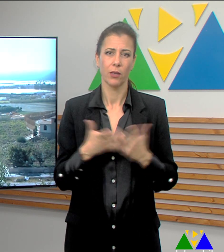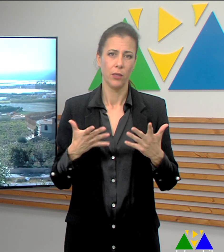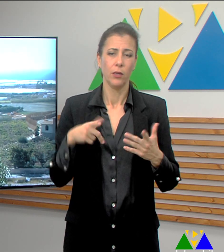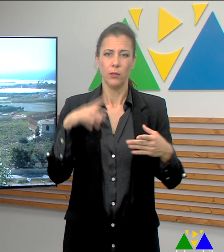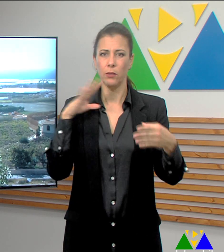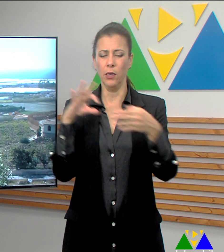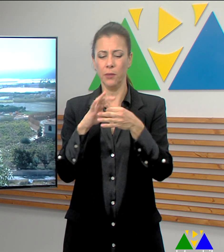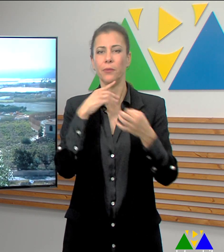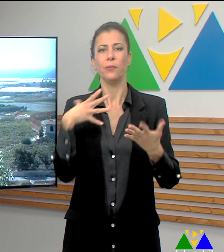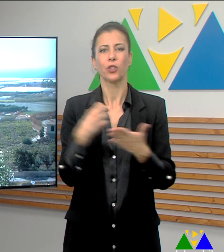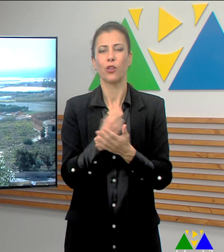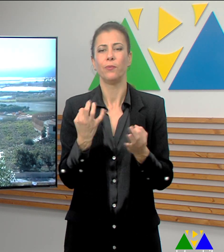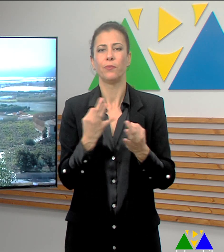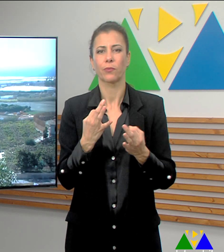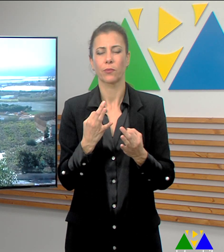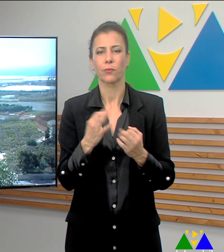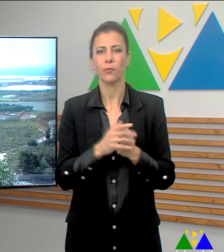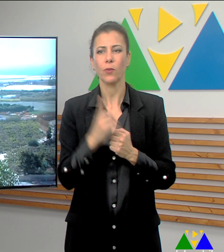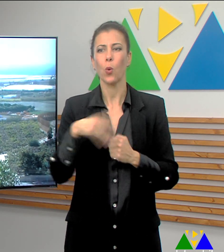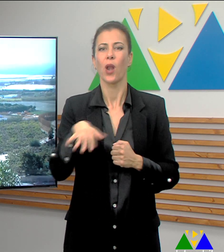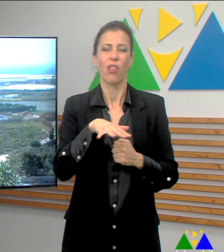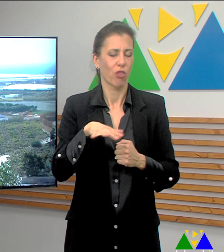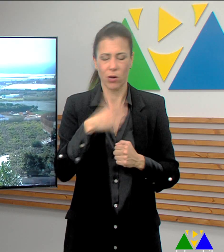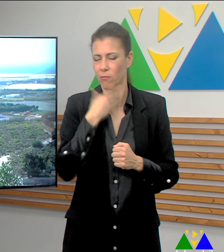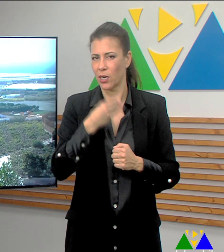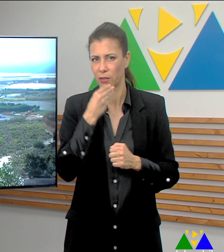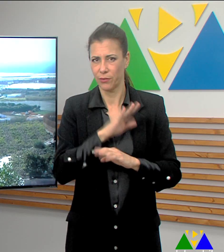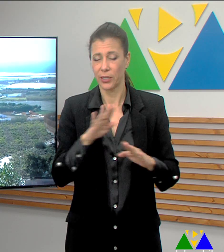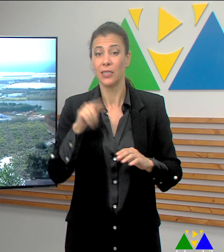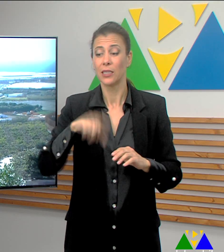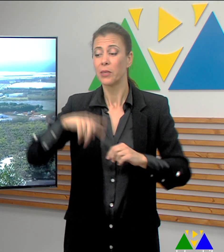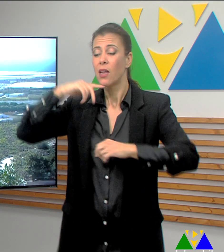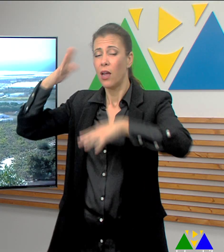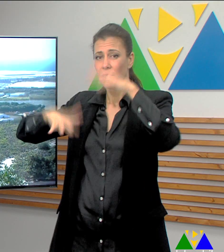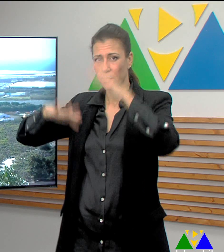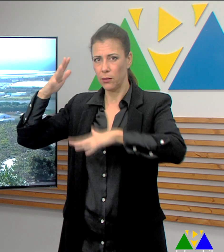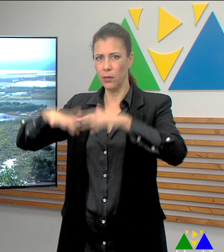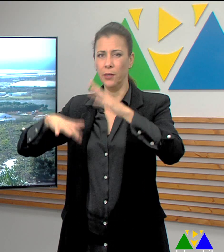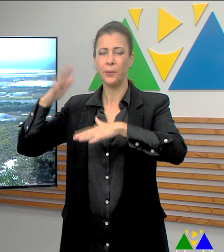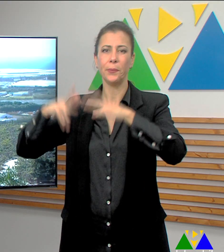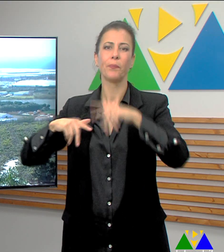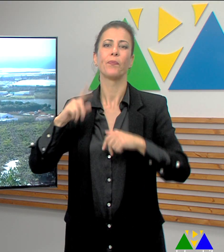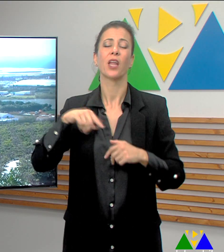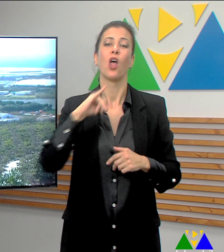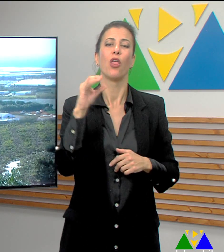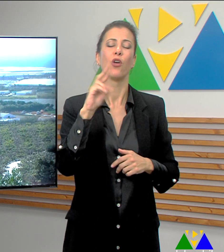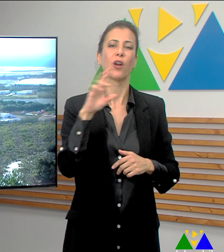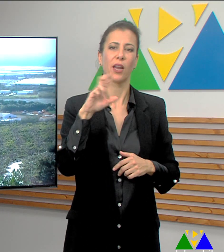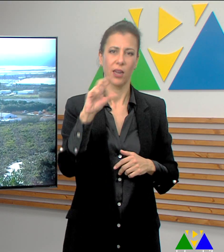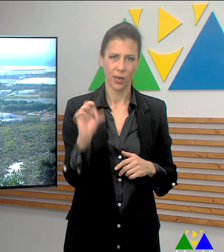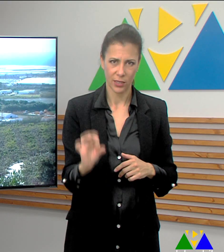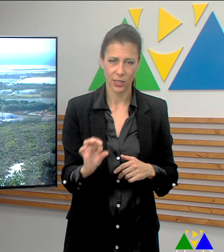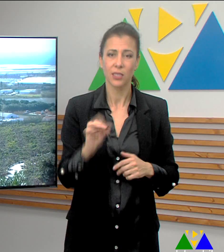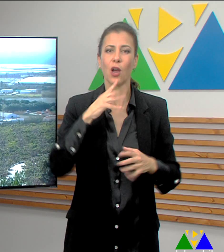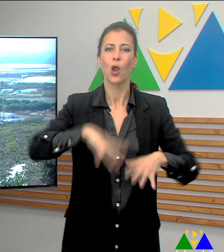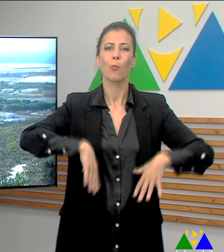conformaron pues toda una zona impresionante. La sierra, la Zorrera, el monte